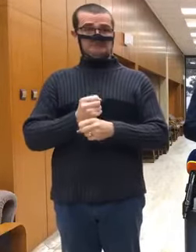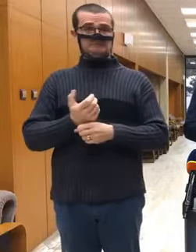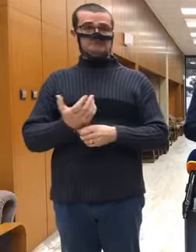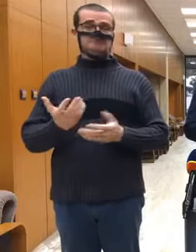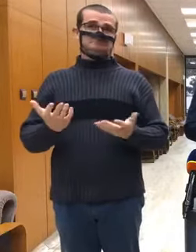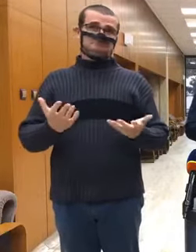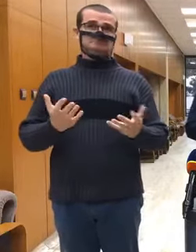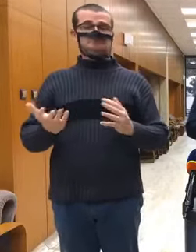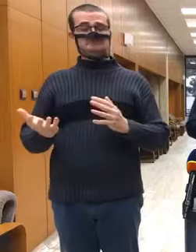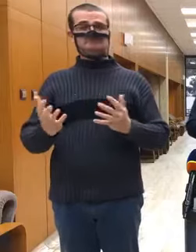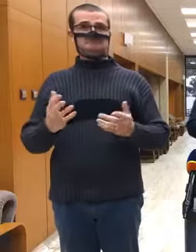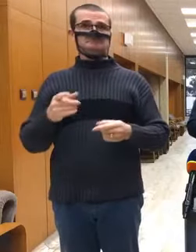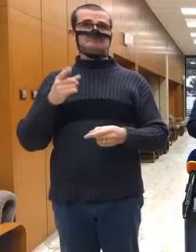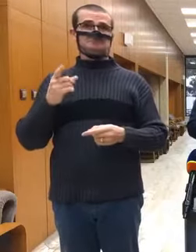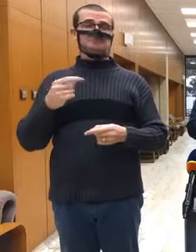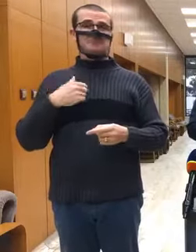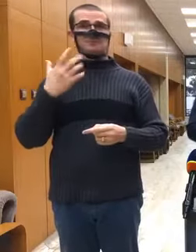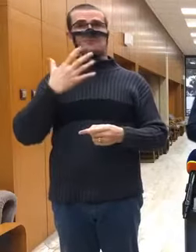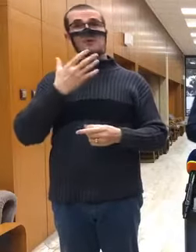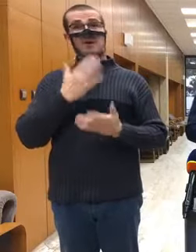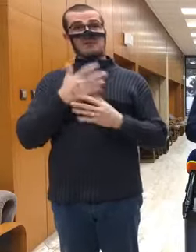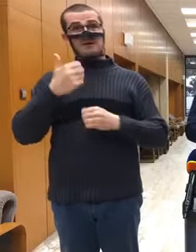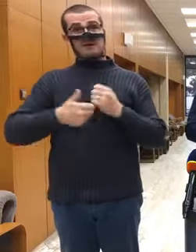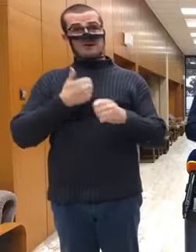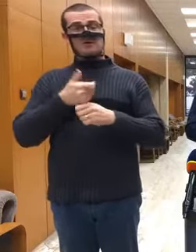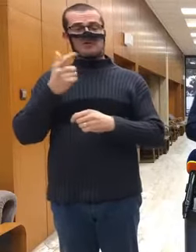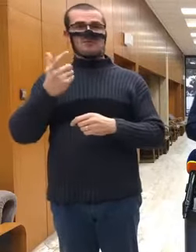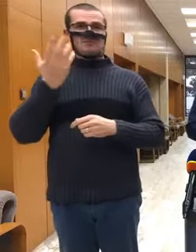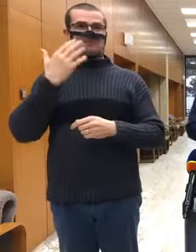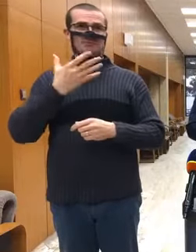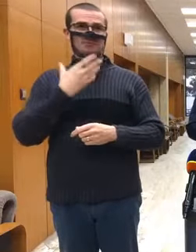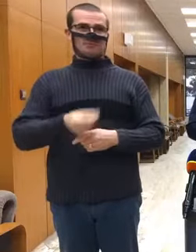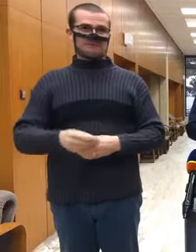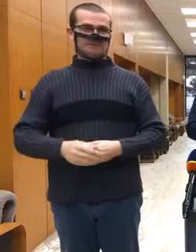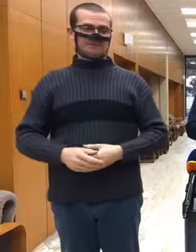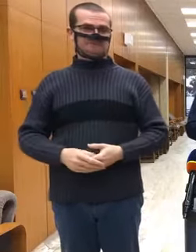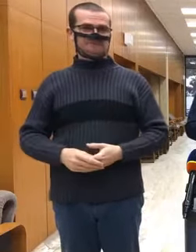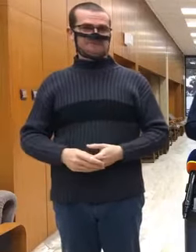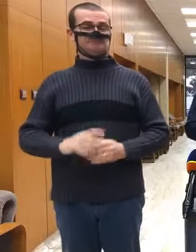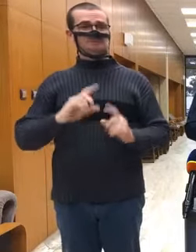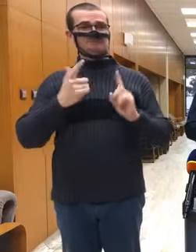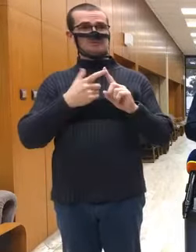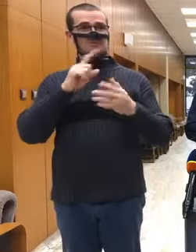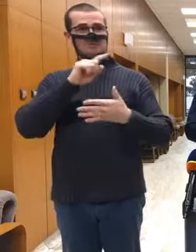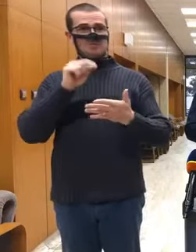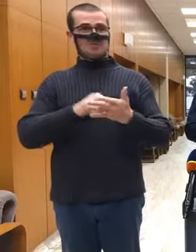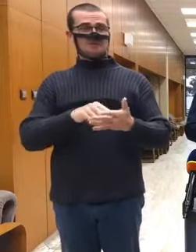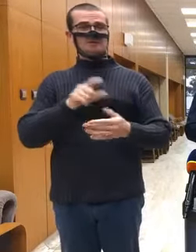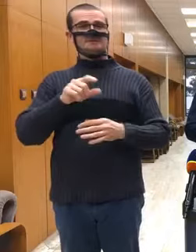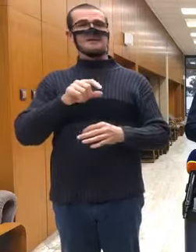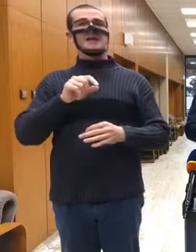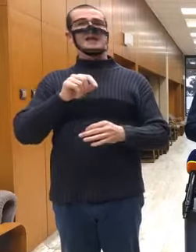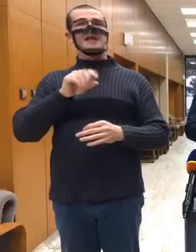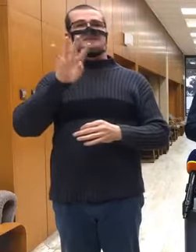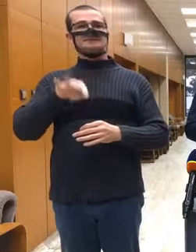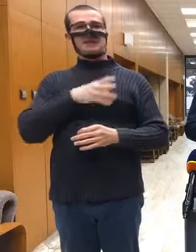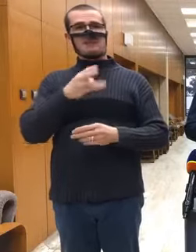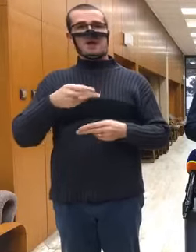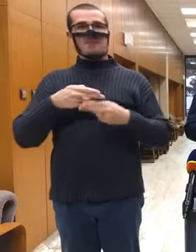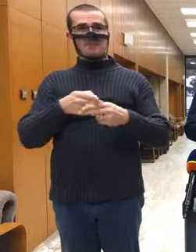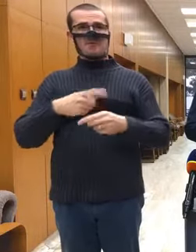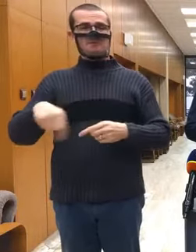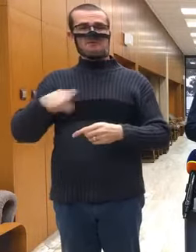No, to by bol veľký úspech, keby to bolo v budúcom roku, áno. A druhá otázka sa týka schém pomoci z Európskej únie, kde sme